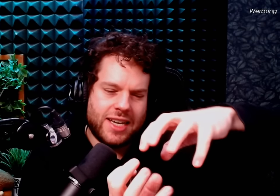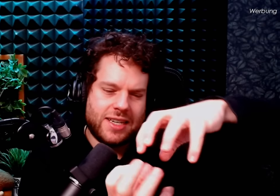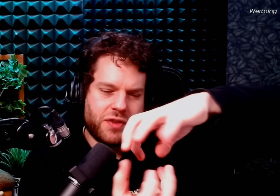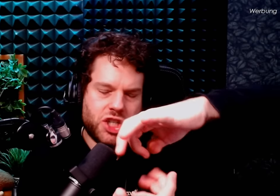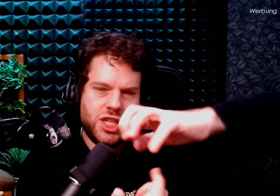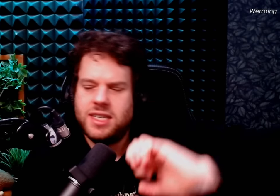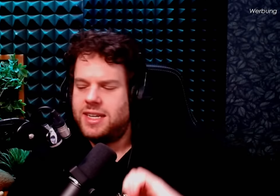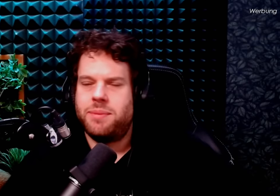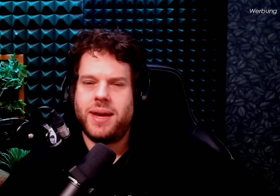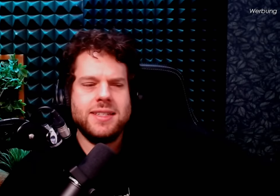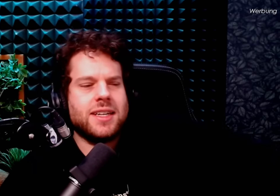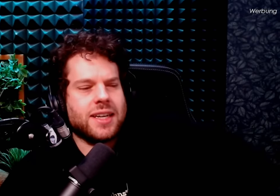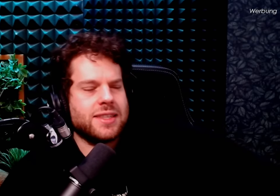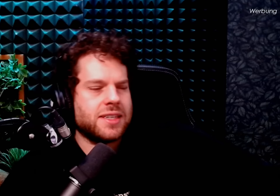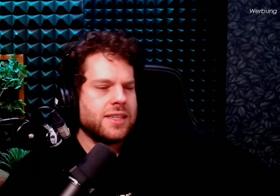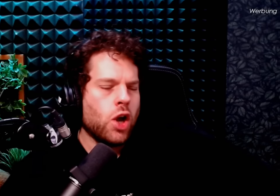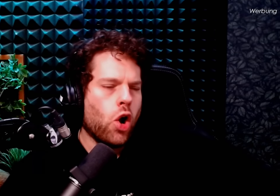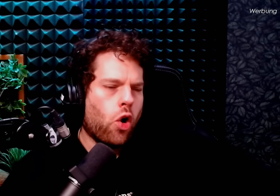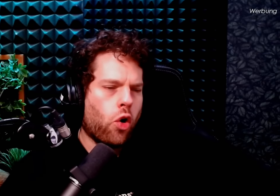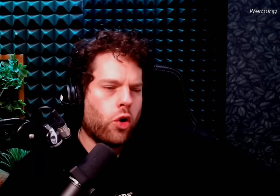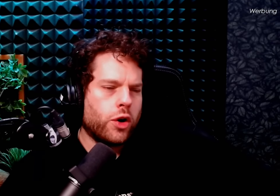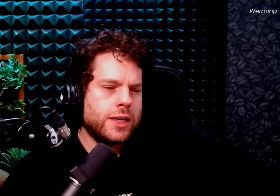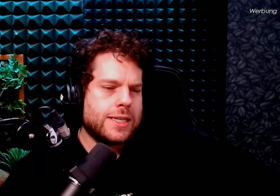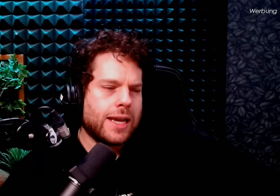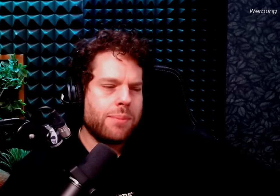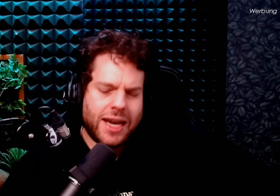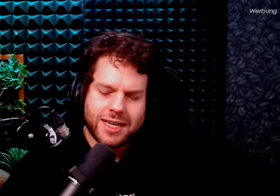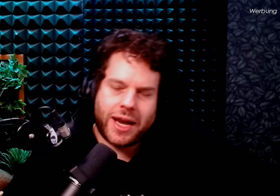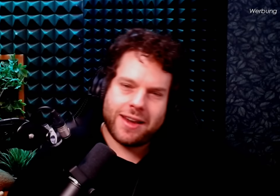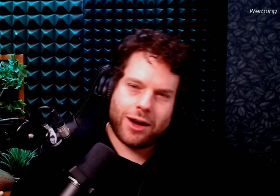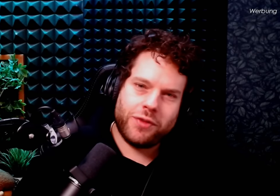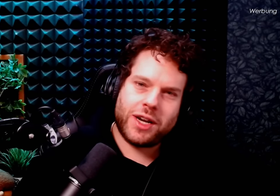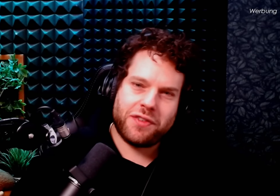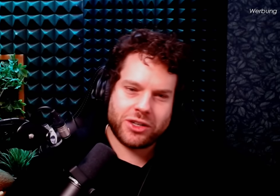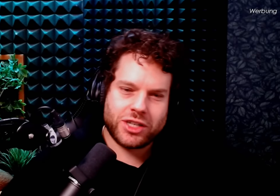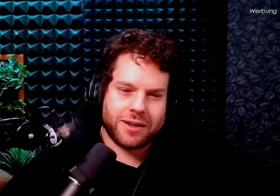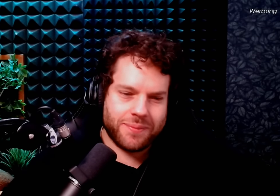der, der verschiedenen Elemente, die da drin sind. Und ja, ich habe keine Ahnung, wie Kaffee entsteht.